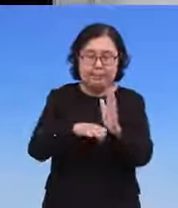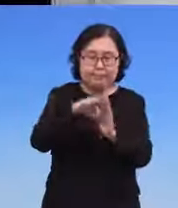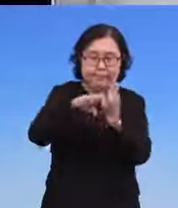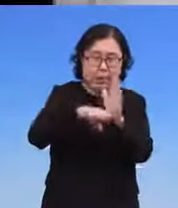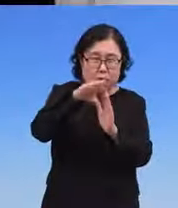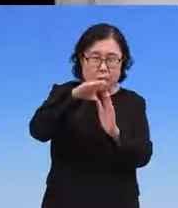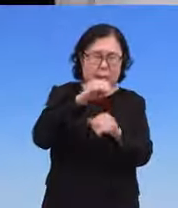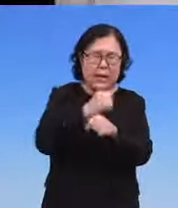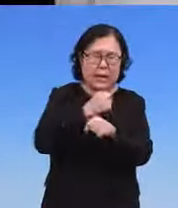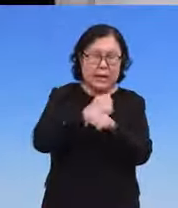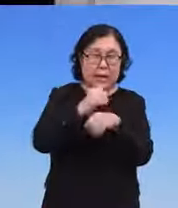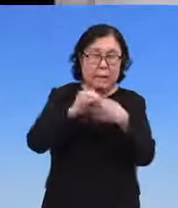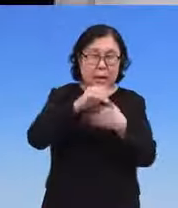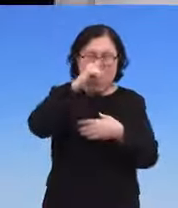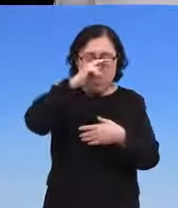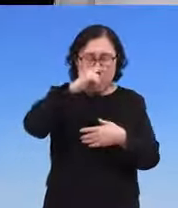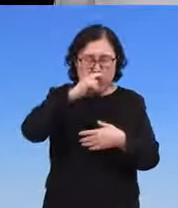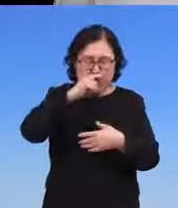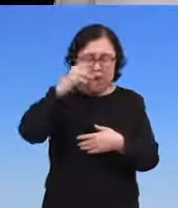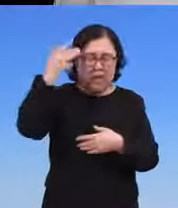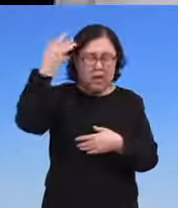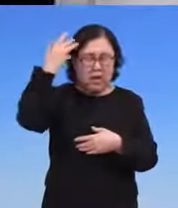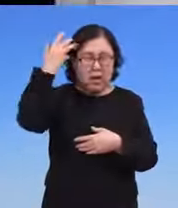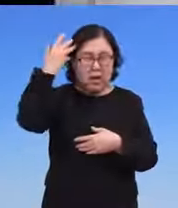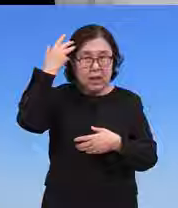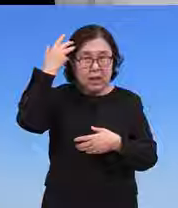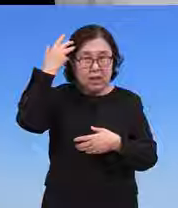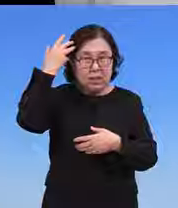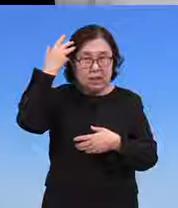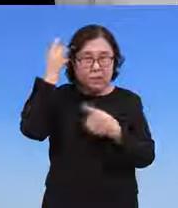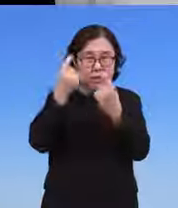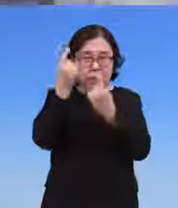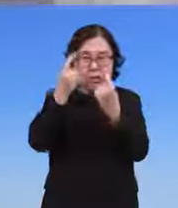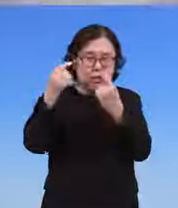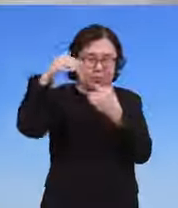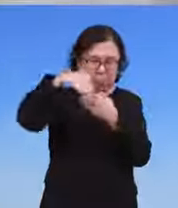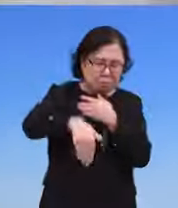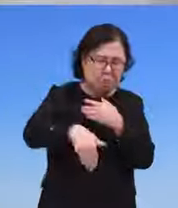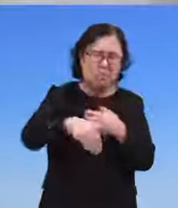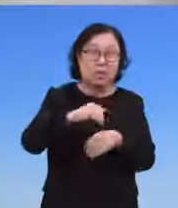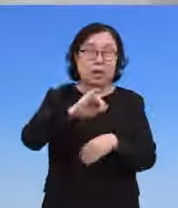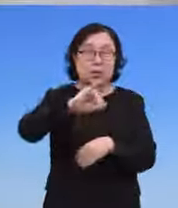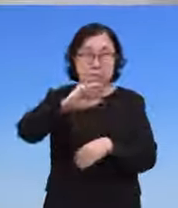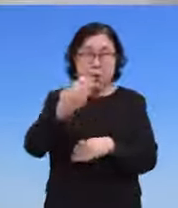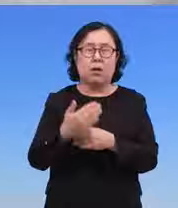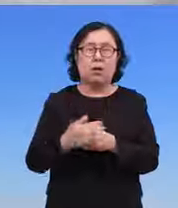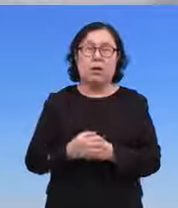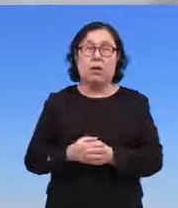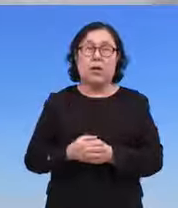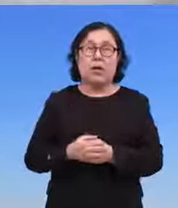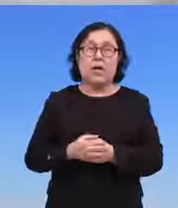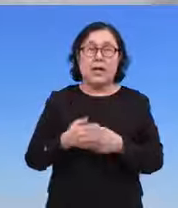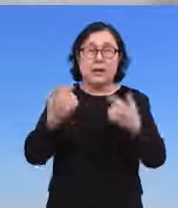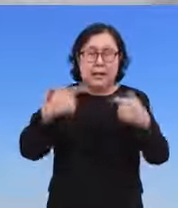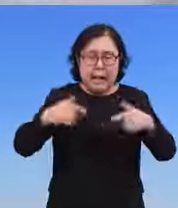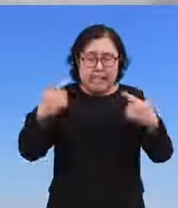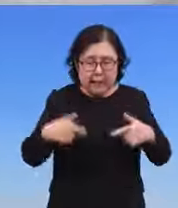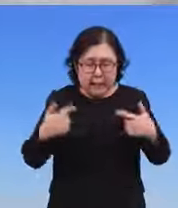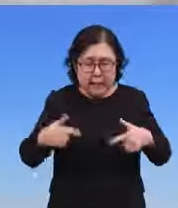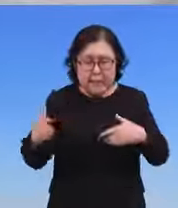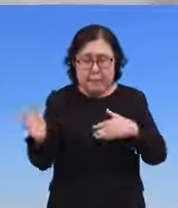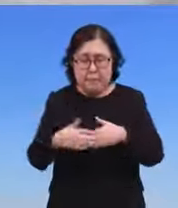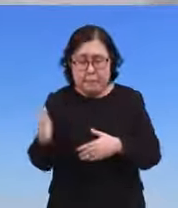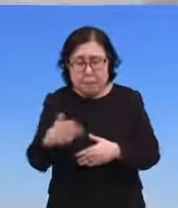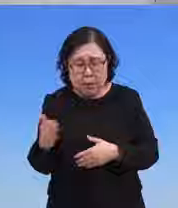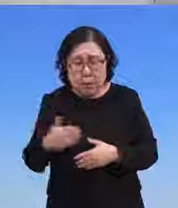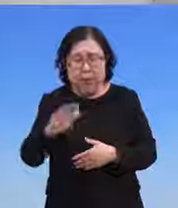한다면 그것은 동양 철학의 수준에도 못 미치게 됩니다. 기독교는 날마다 비우는 거래요.